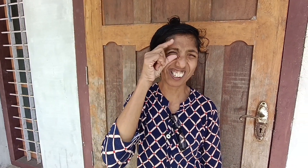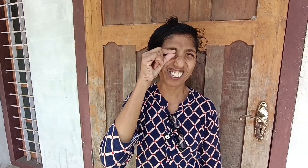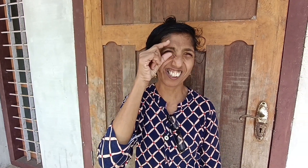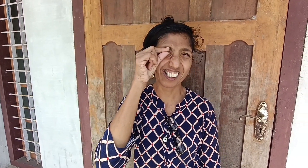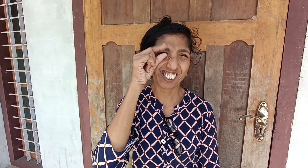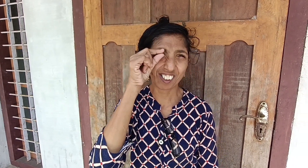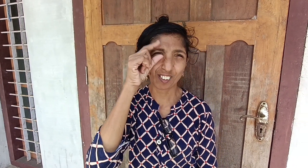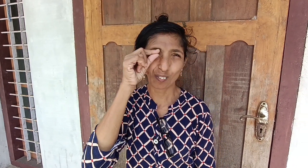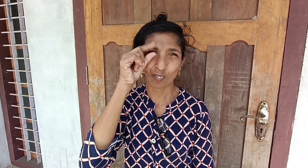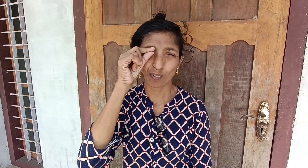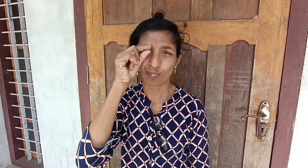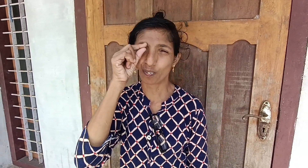കണ്ണൂർ